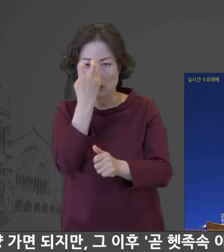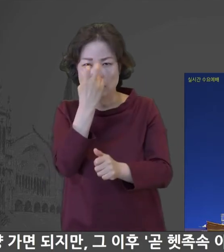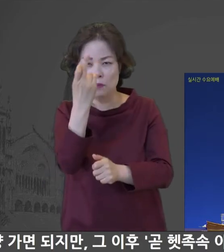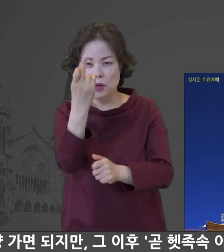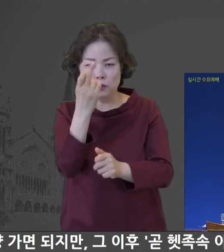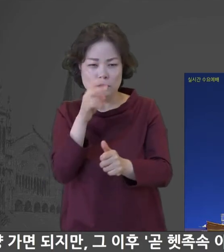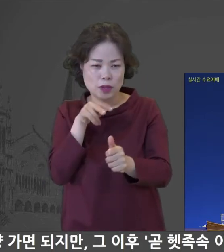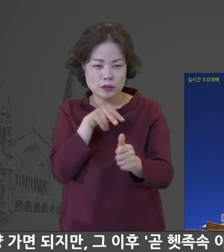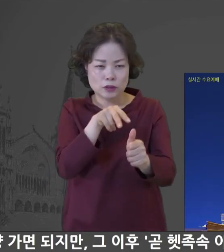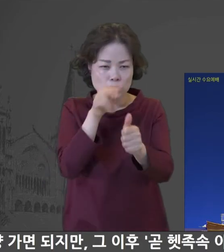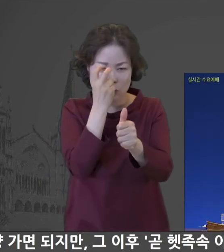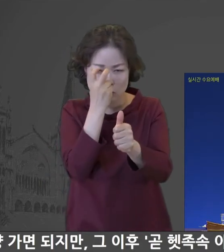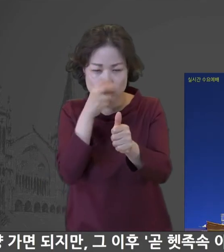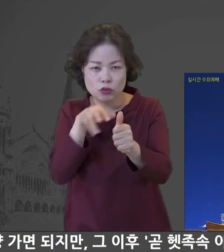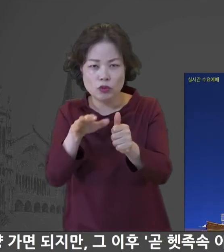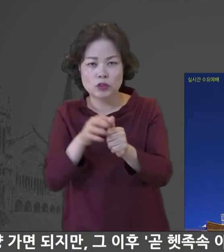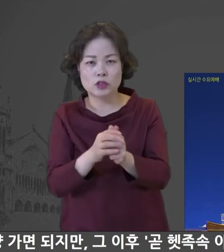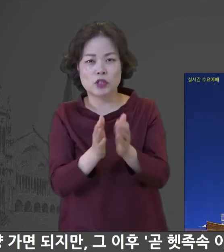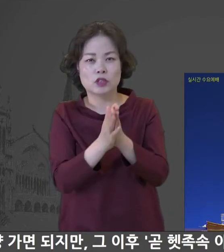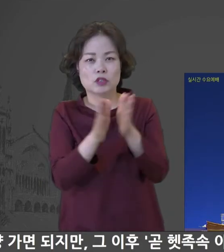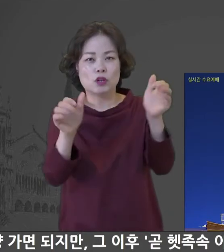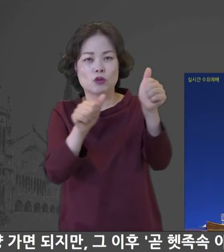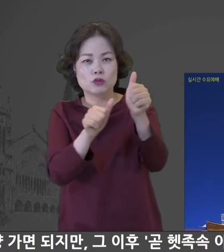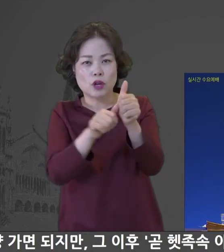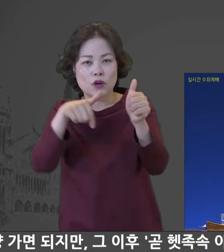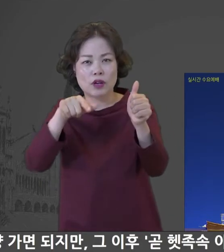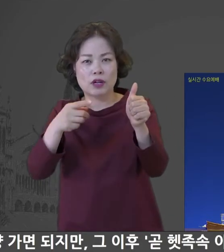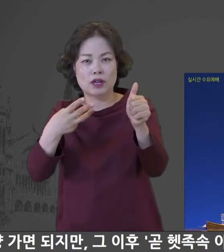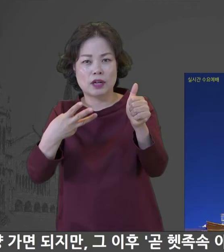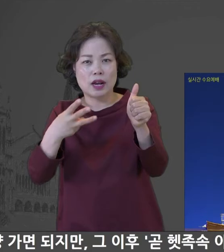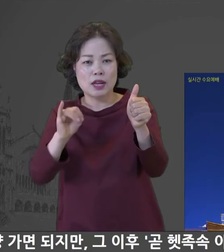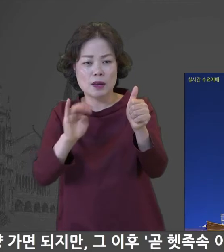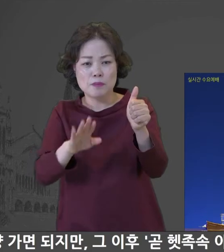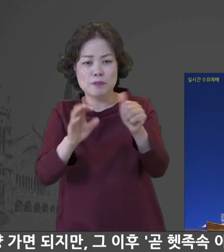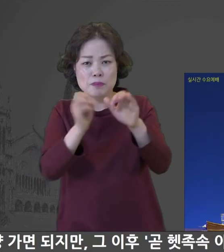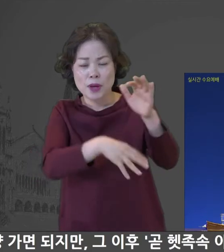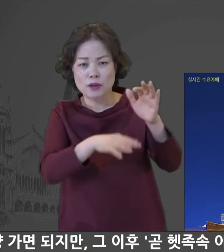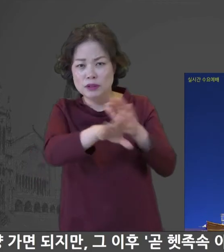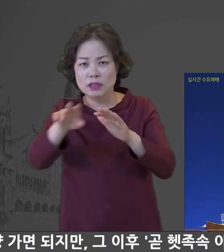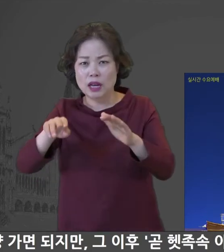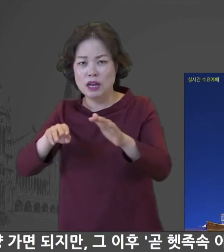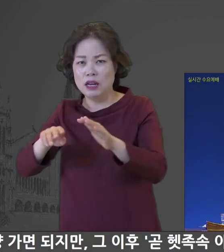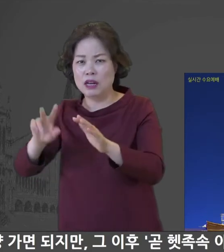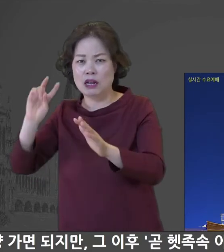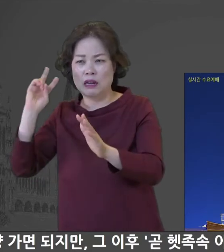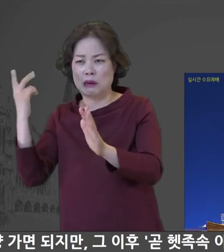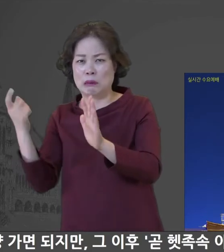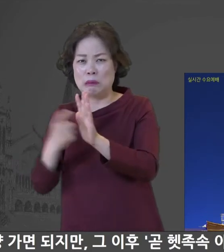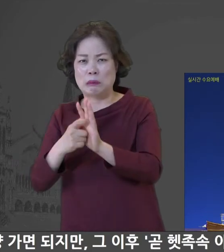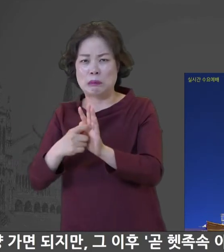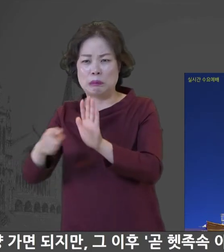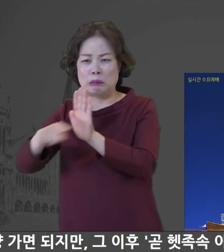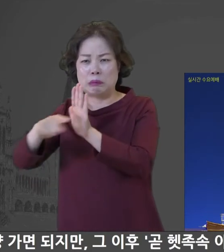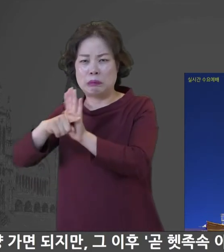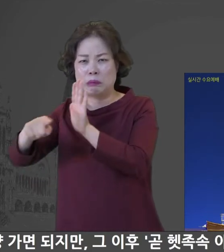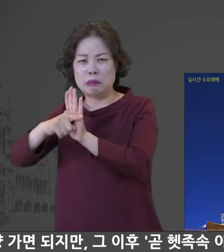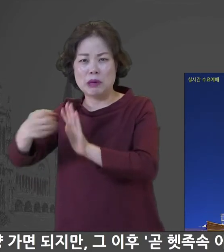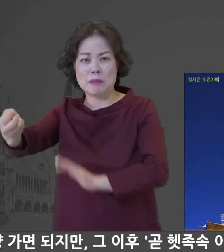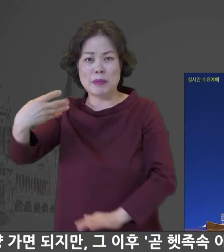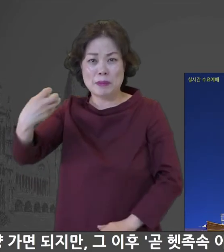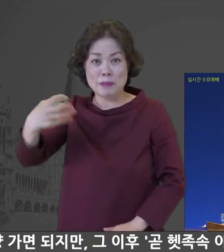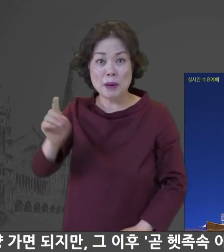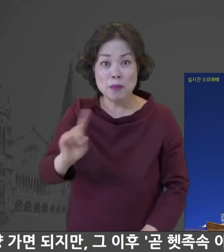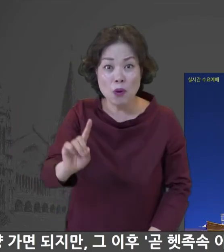보내지요. 여호수아와 갈렙 빼고는 나머지 10명은 다 두려워서 부정적인 피드백을 하는데 부정적 피드백하는 그 이유가